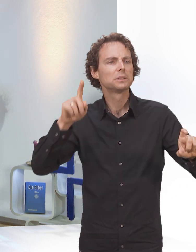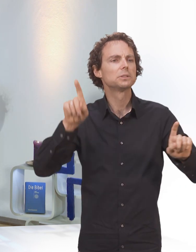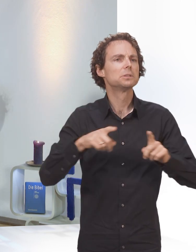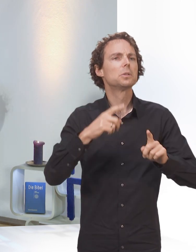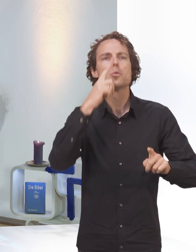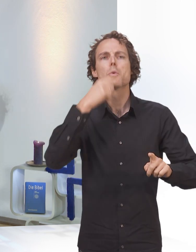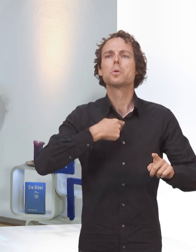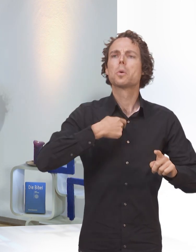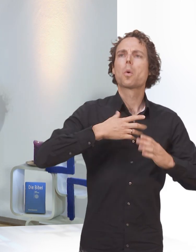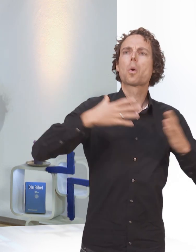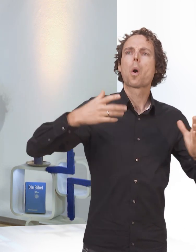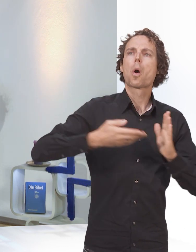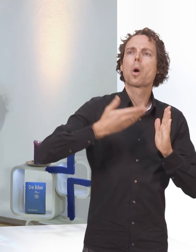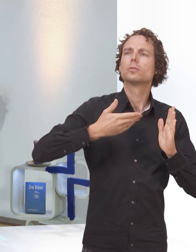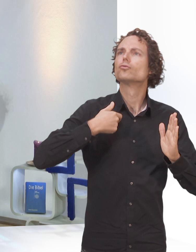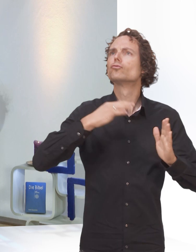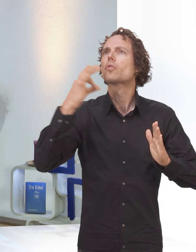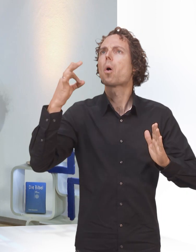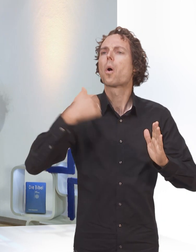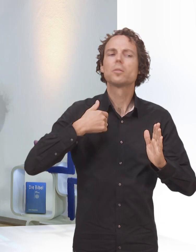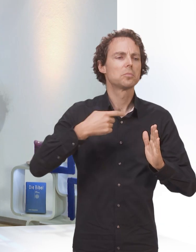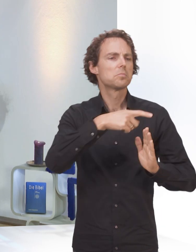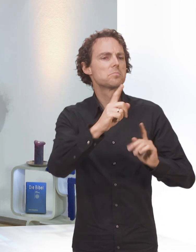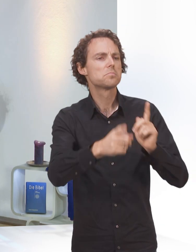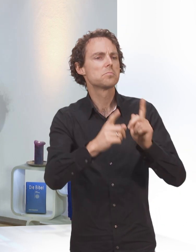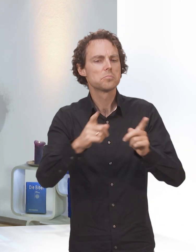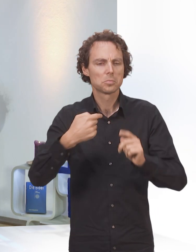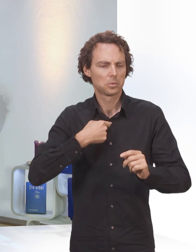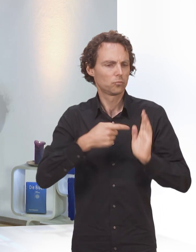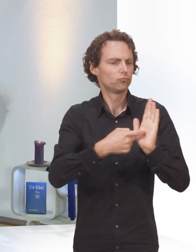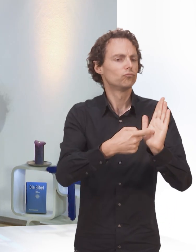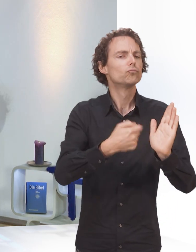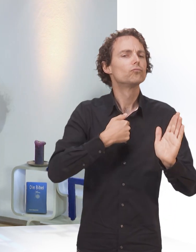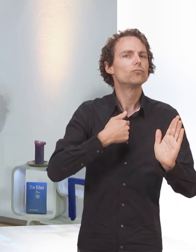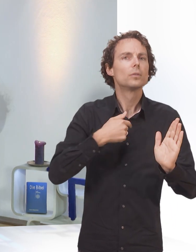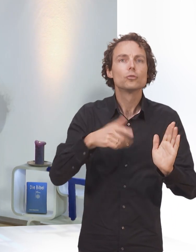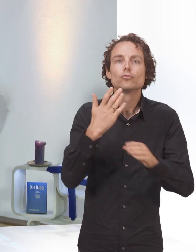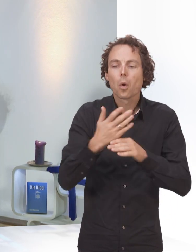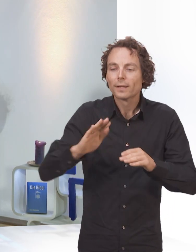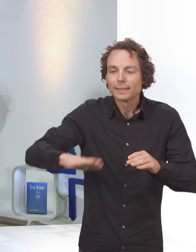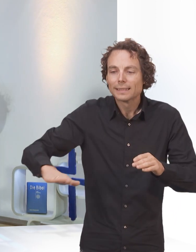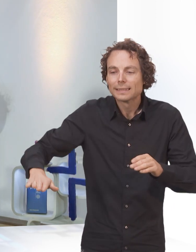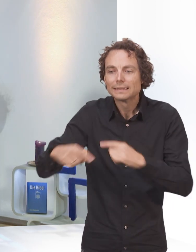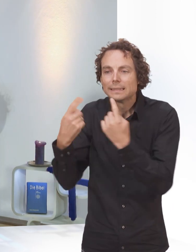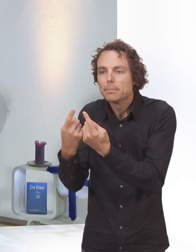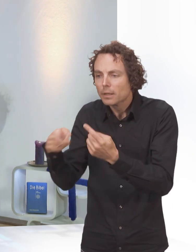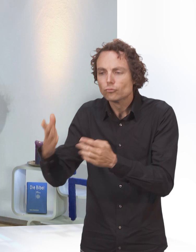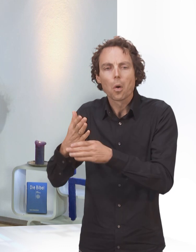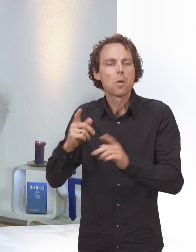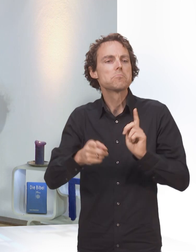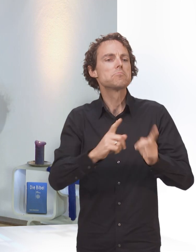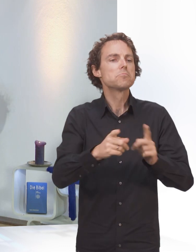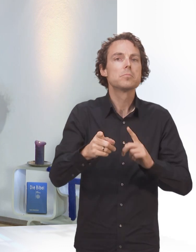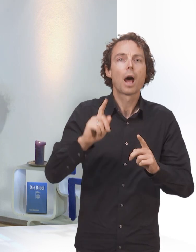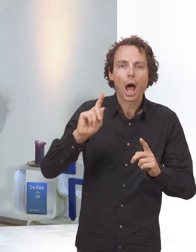Schönsten. Wir wollen den anderen immer sagen und zeigen, was angesagt ist. Das fängt ja im Kinderzimmer an und hört nicht auf zwischen